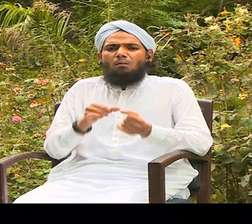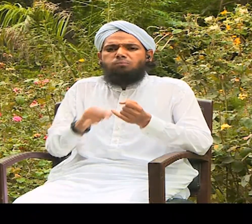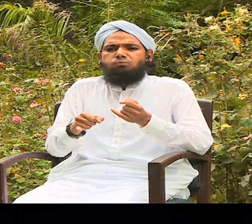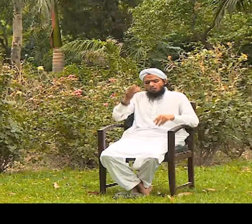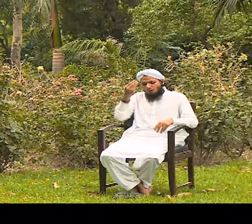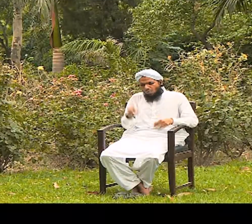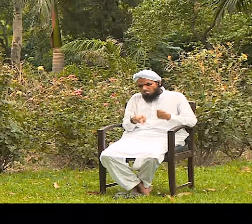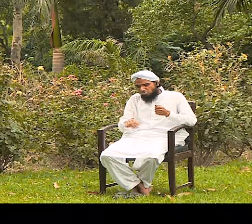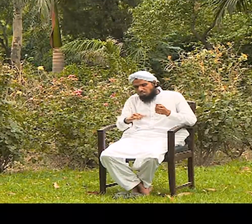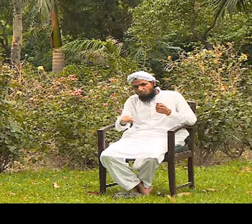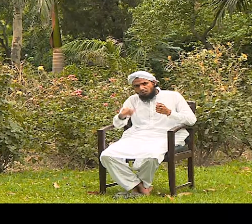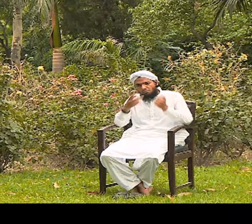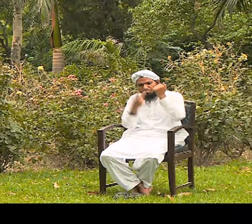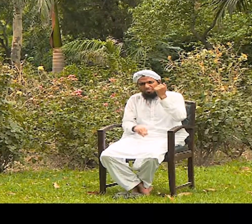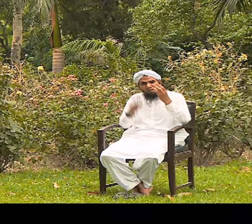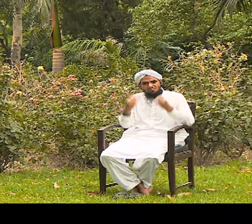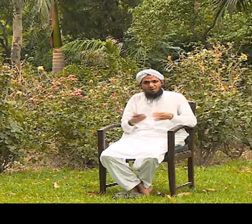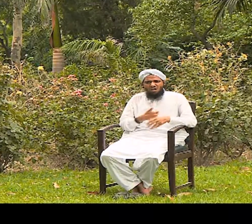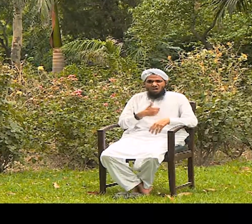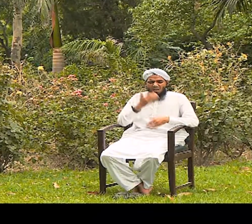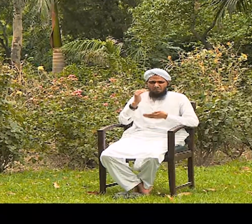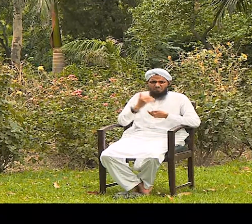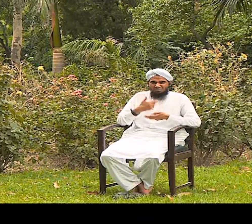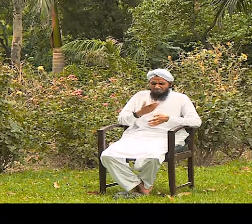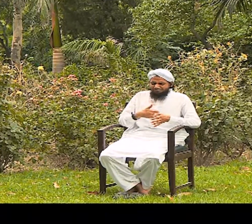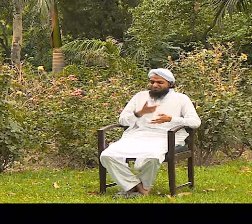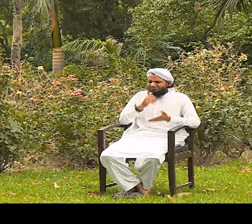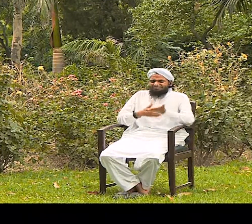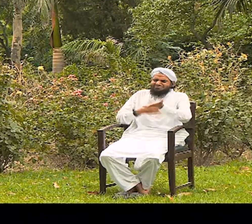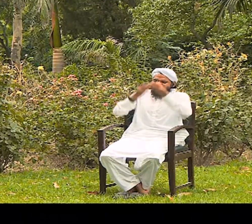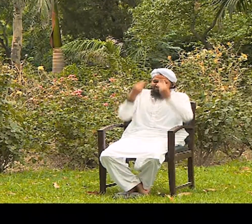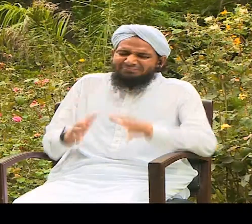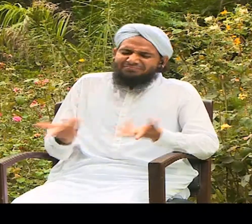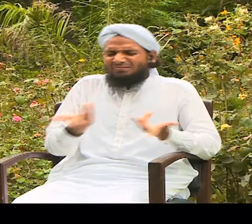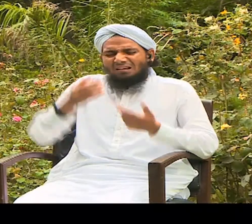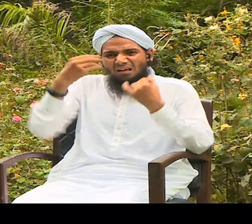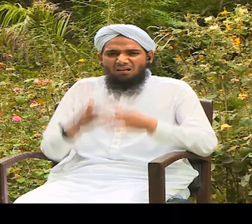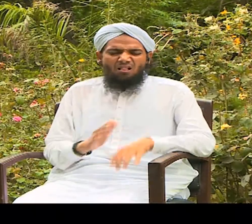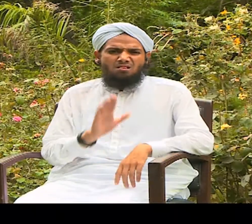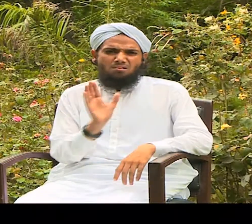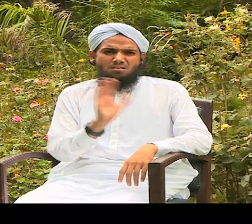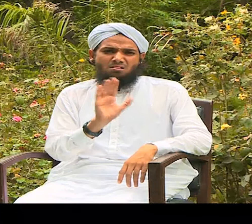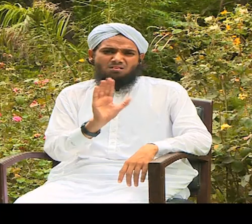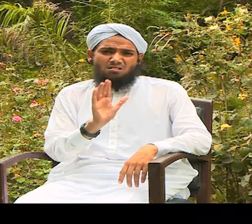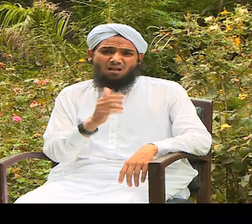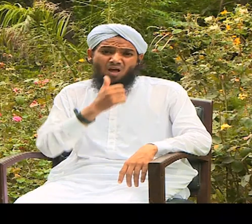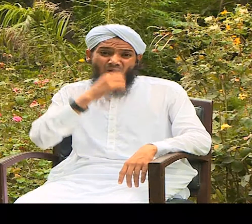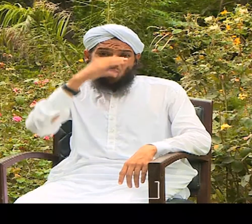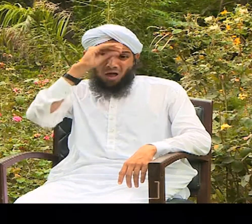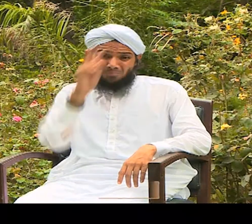براز ہو جاتا ہے، جس کی وجہ سے عموماً اولاد بیزار ہو جاتی ہے۔ مگر یاد رکھیے، ایسے حالات میں بھی